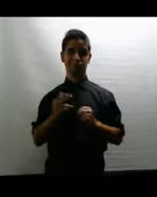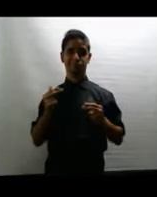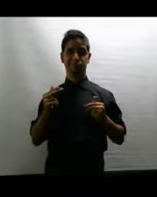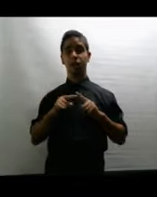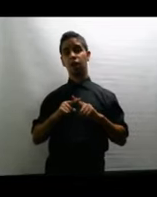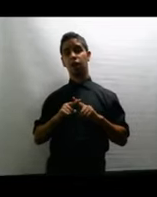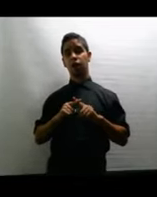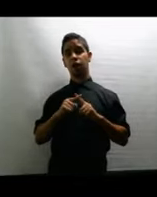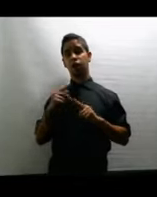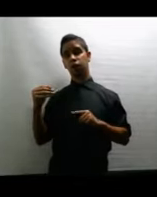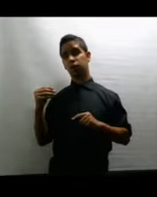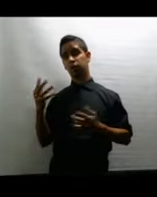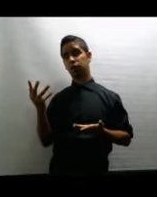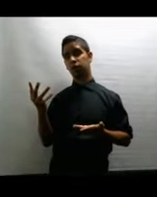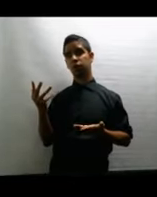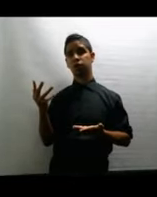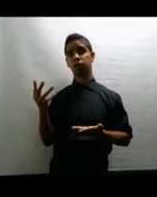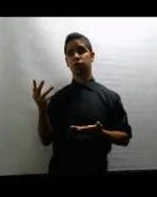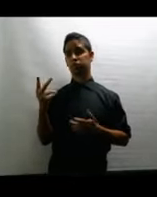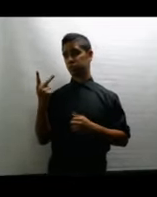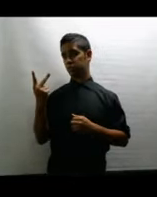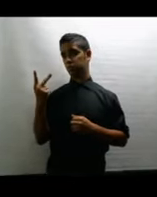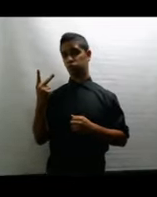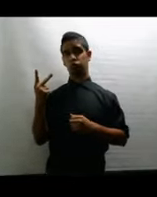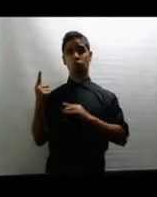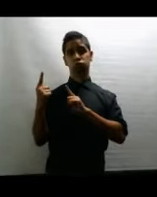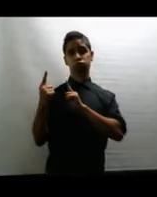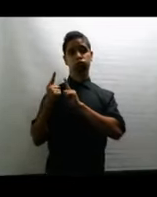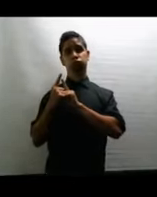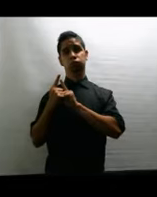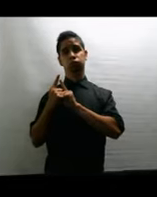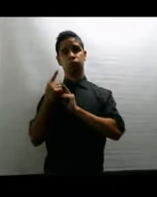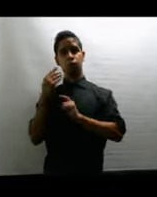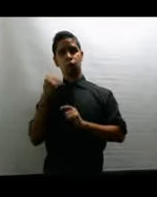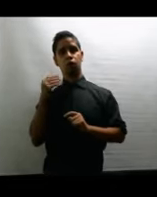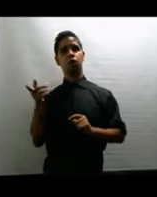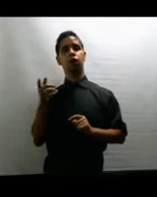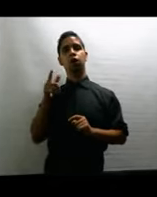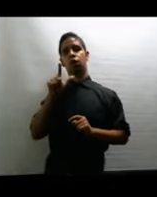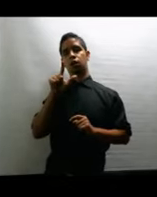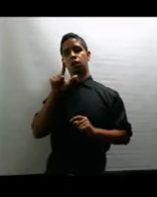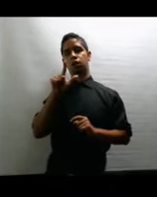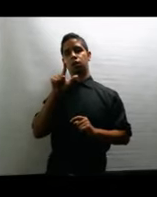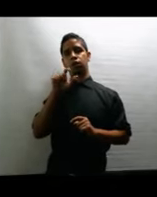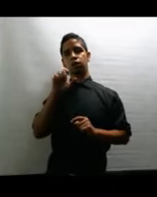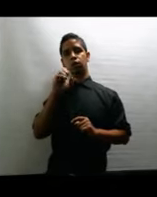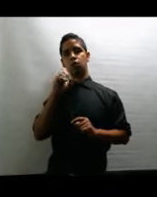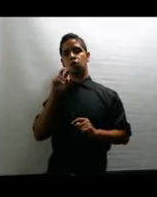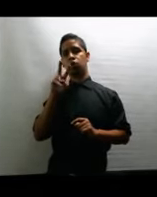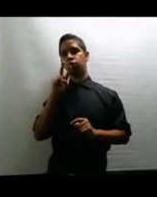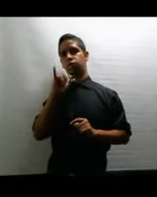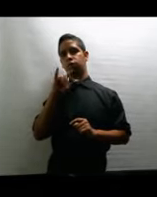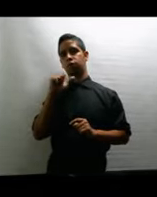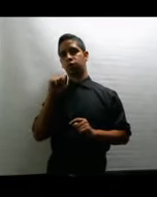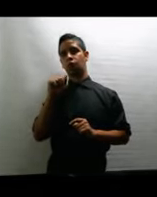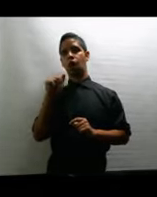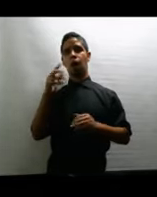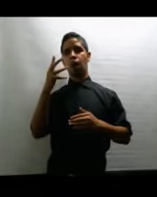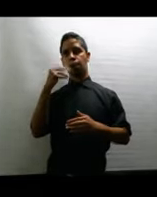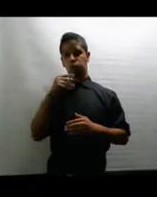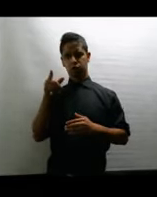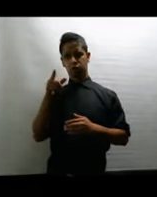Y nos conocimos porque Lío Villahermosa, uh-huh, que anualmente convoca artistas